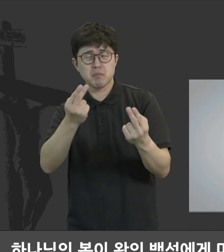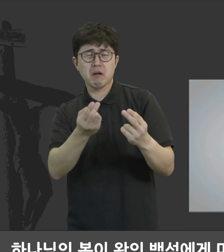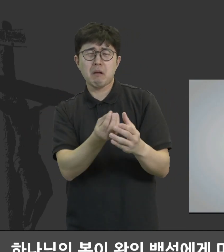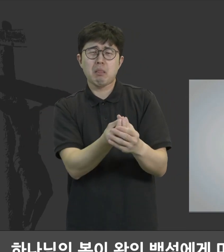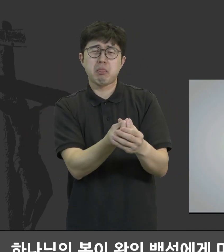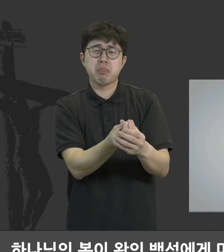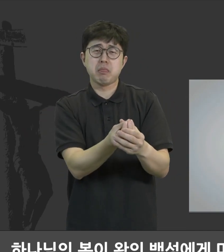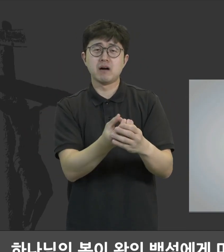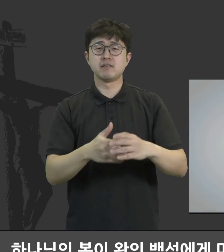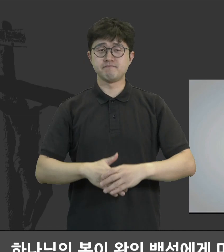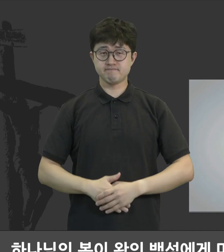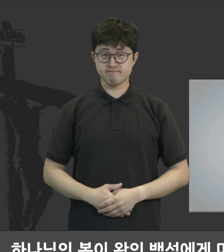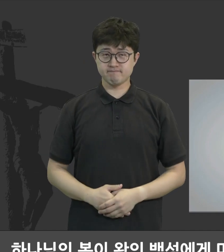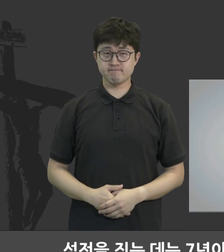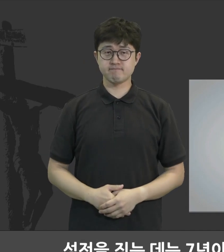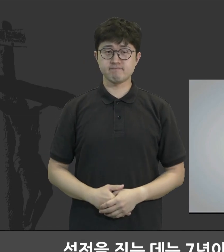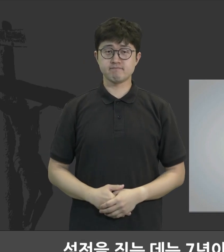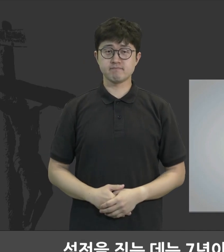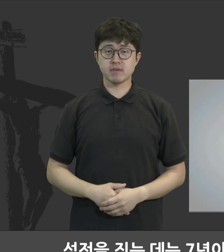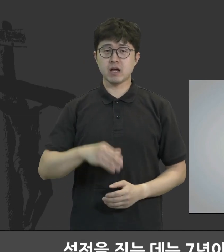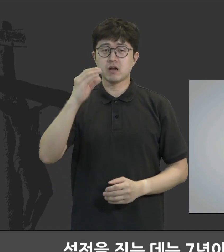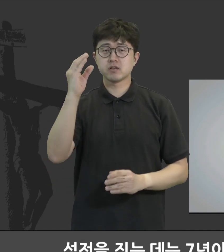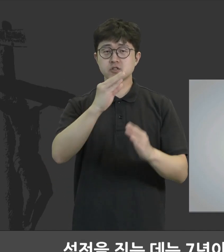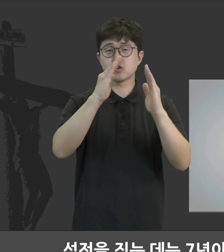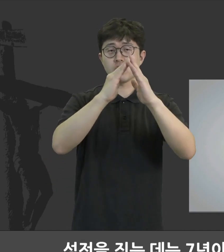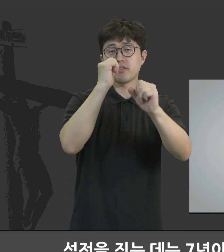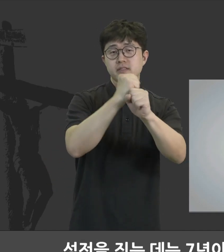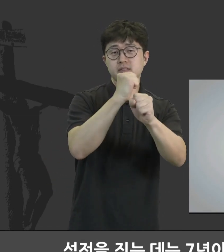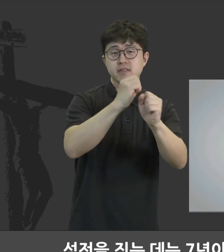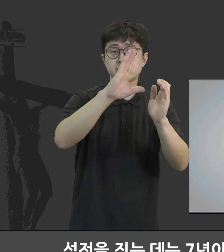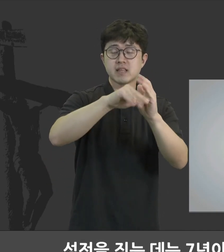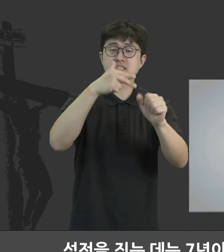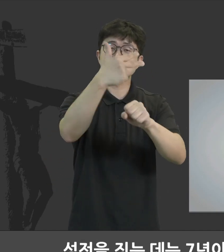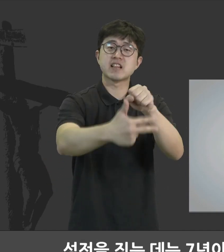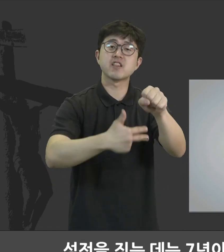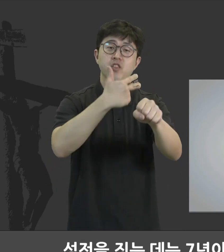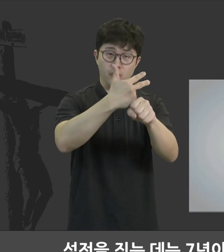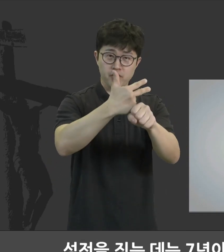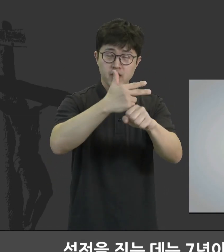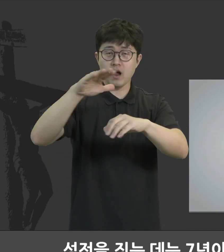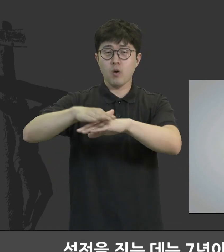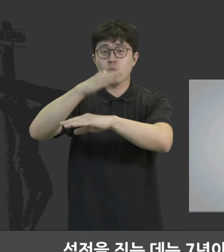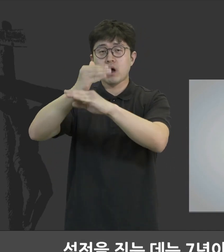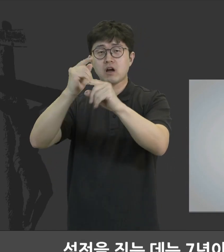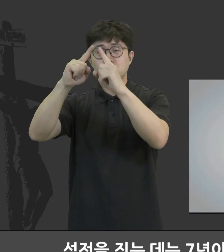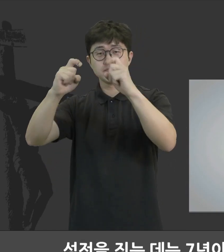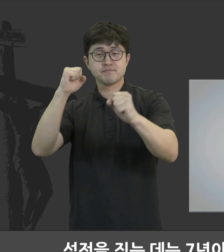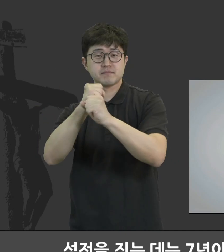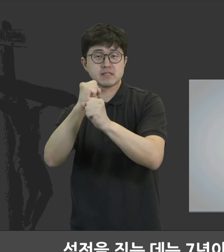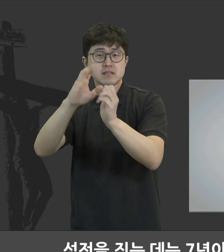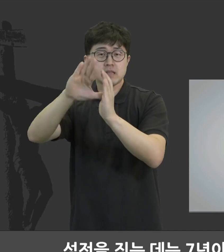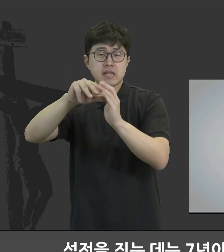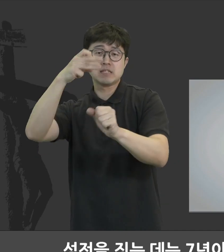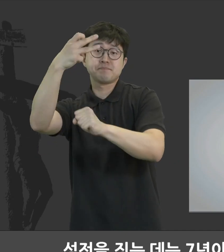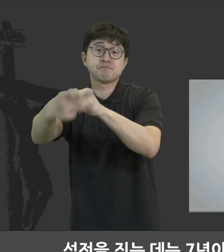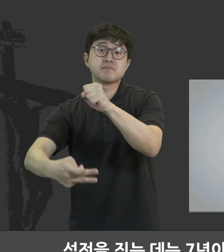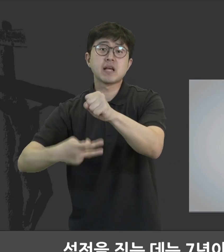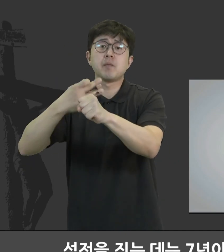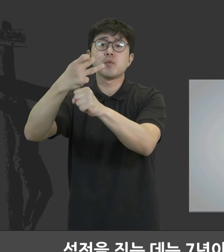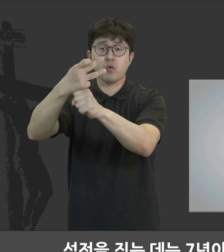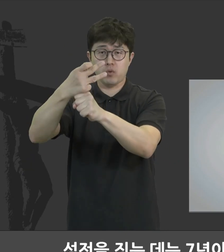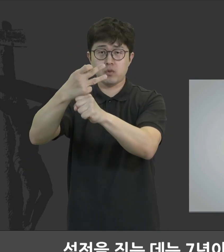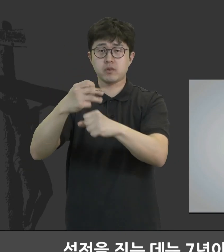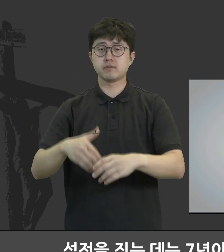비해 턱없이 작았습니다. 성전을 짓는 데는 7년이 걸렸지만 자신의 집을 짓는 데는